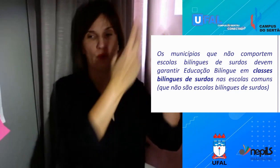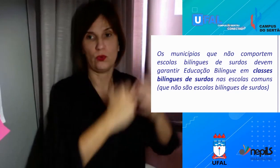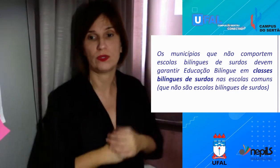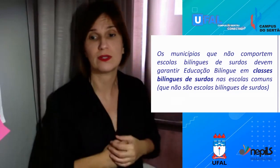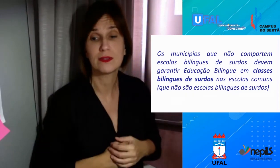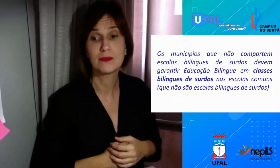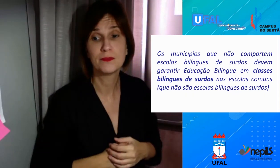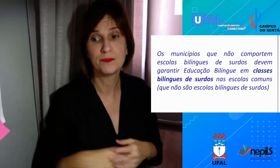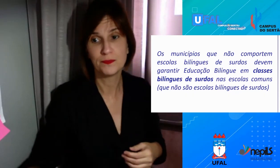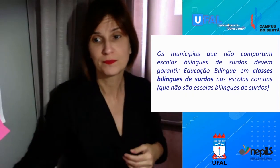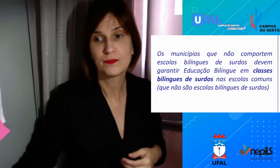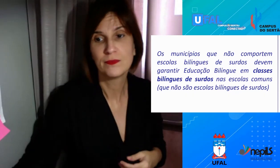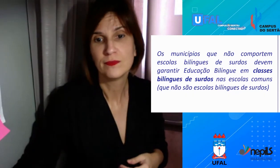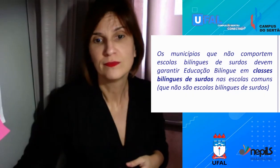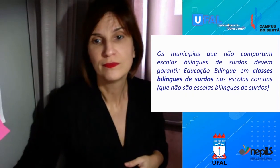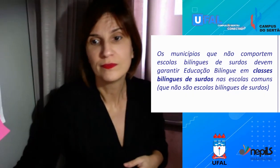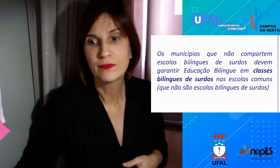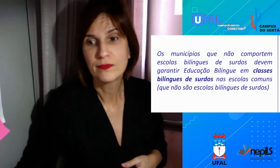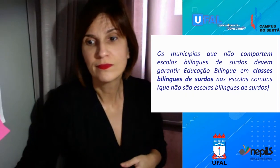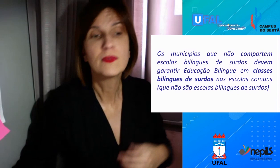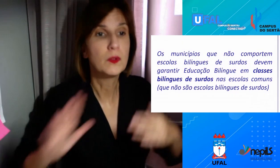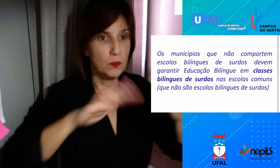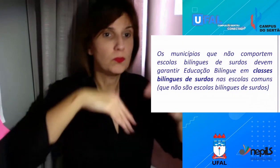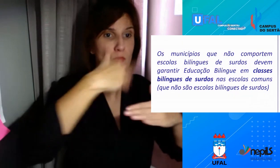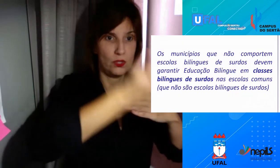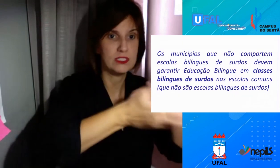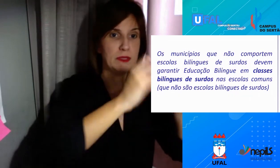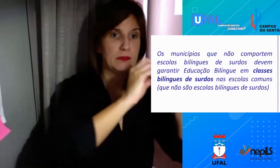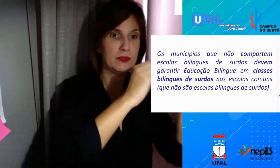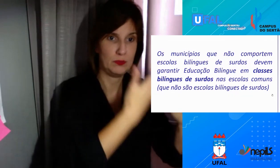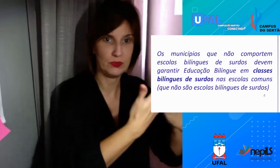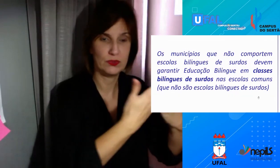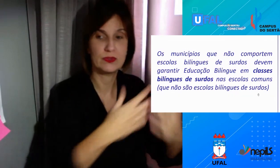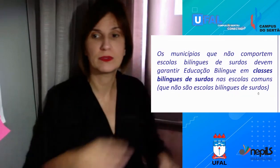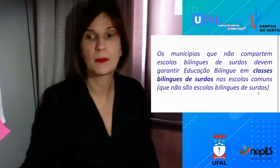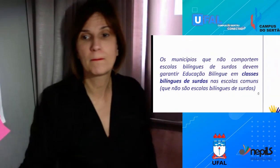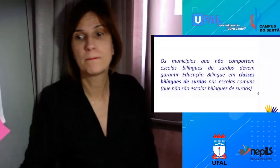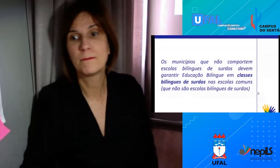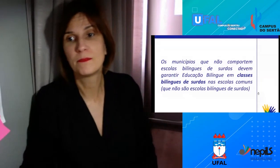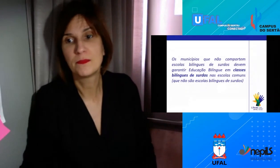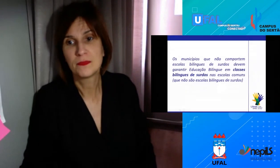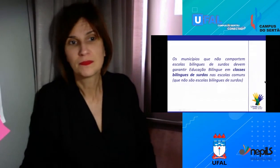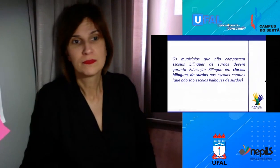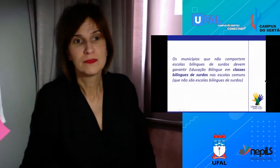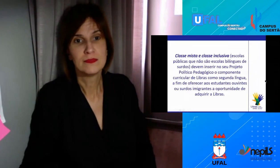da tipologia e de todos aqueles elementos que mencionei anteriormente.